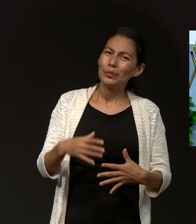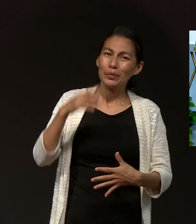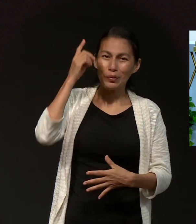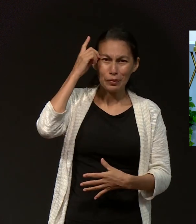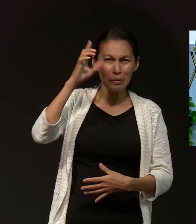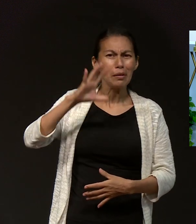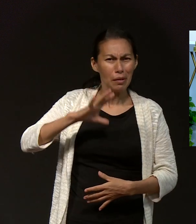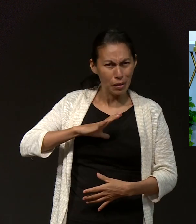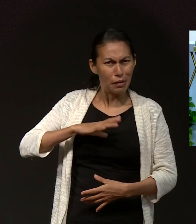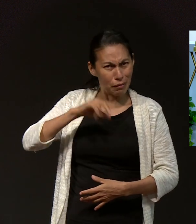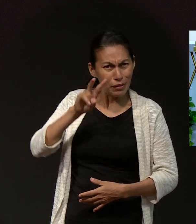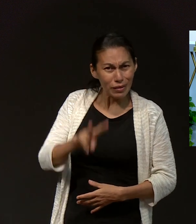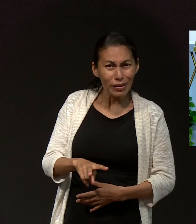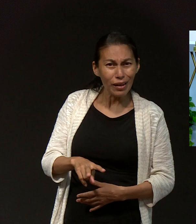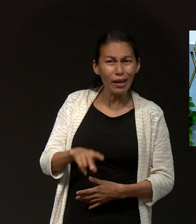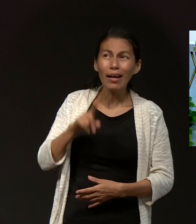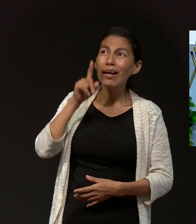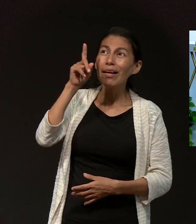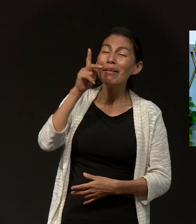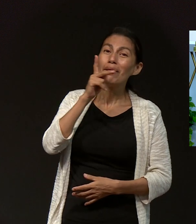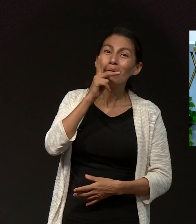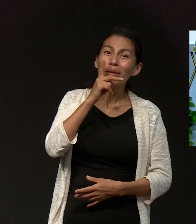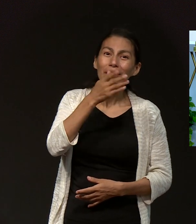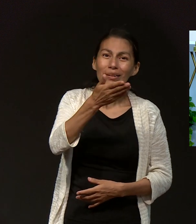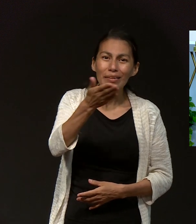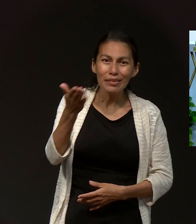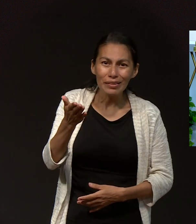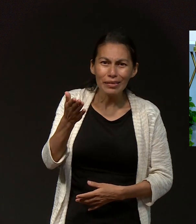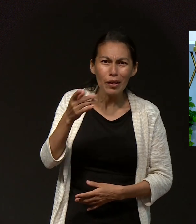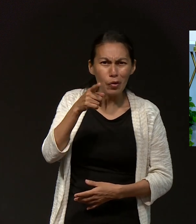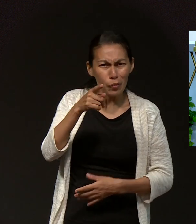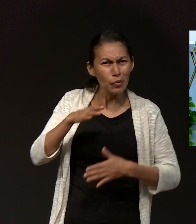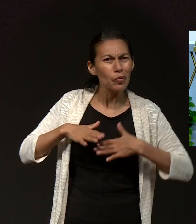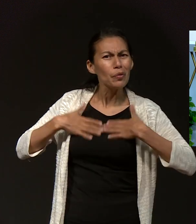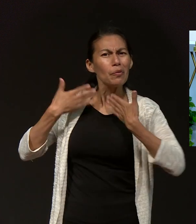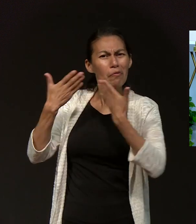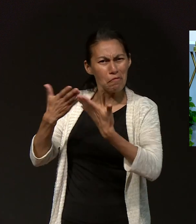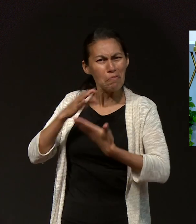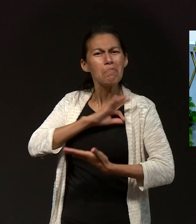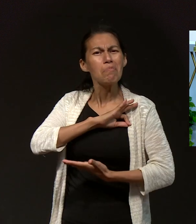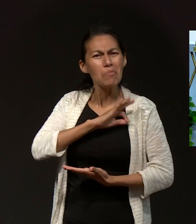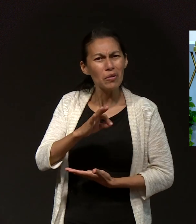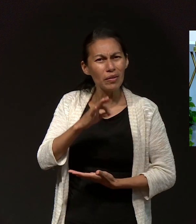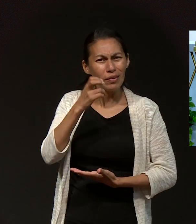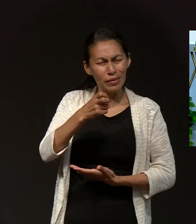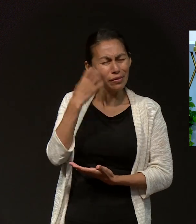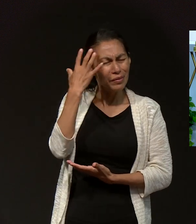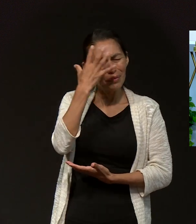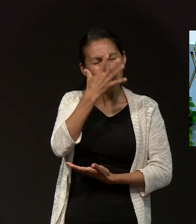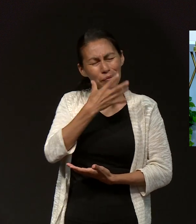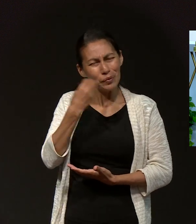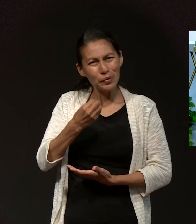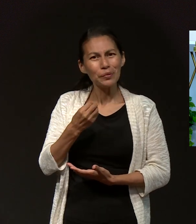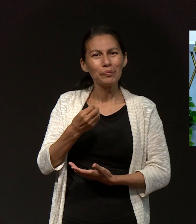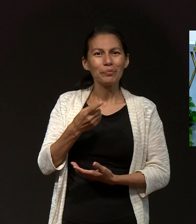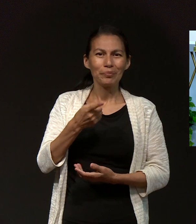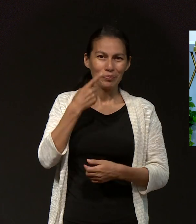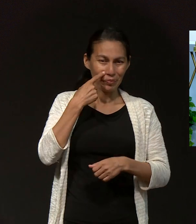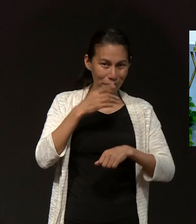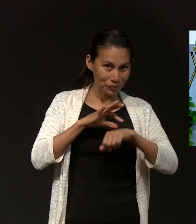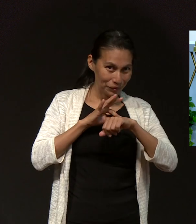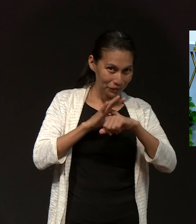existe. Amén. Es tu Padre Celestial. Puedes confiar en Él. Esto es maravilloso.